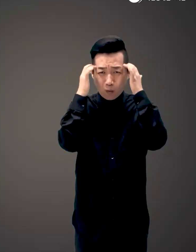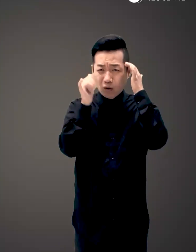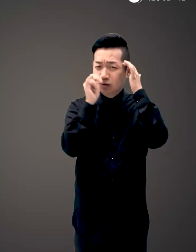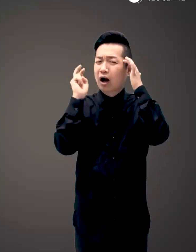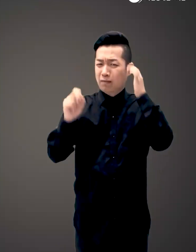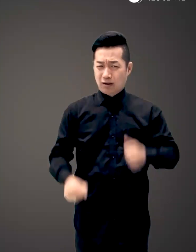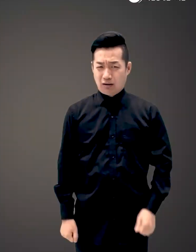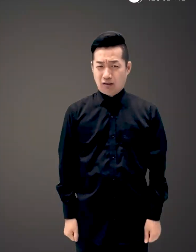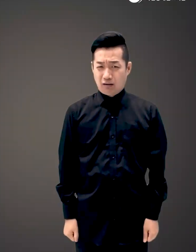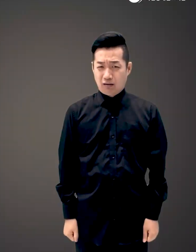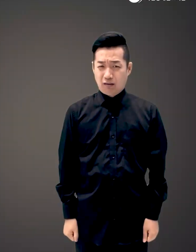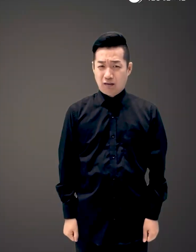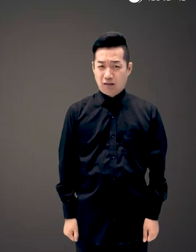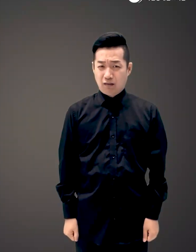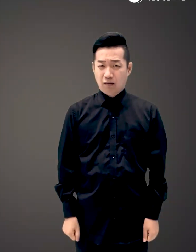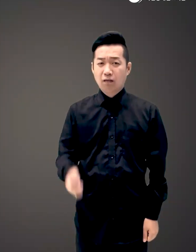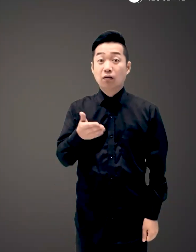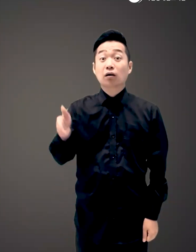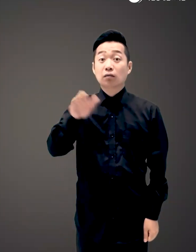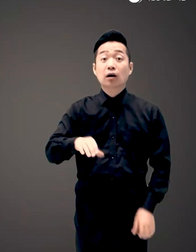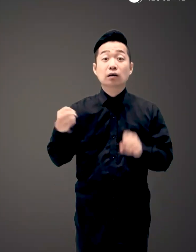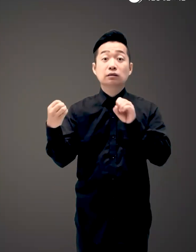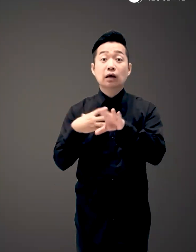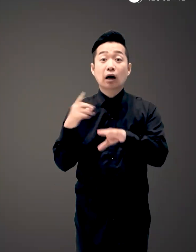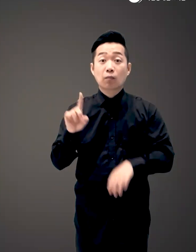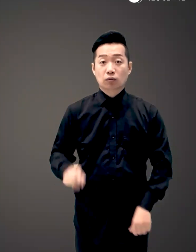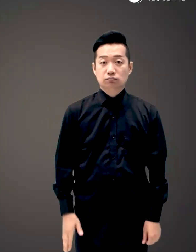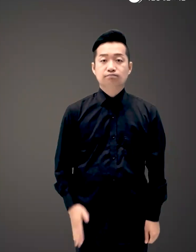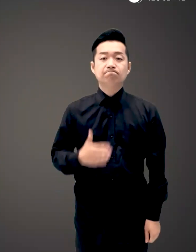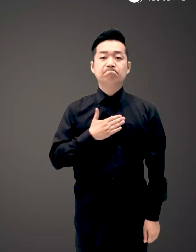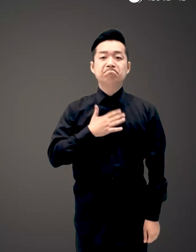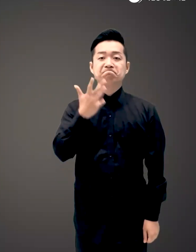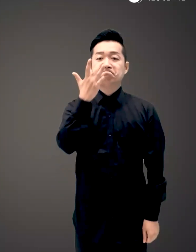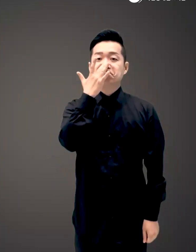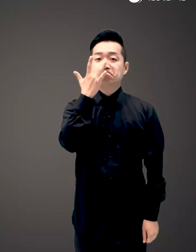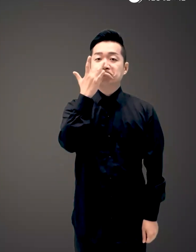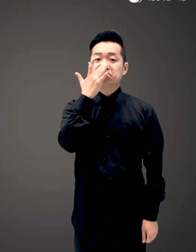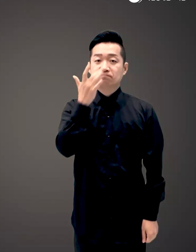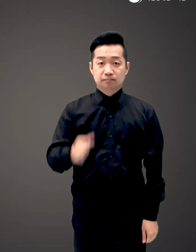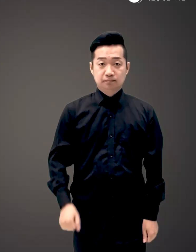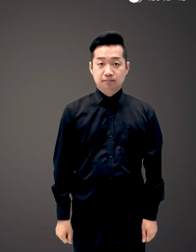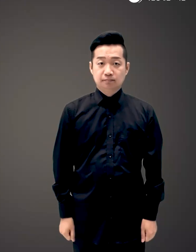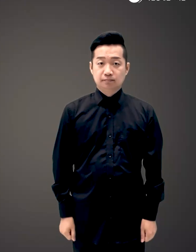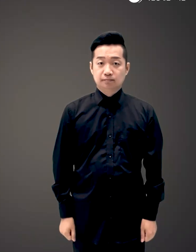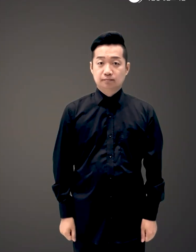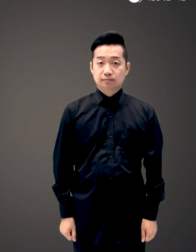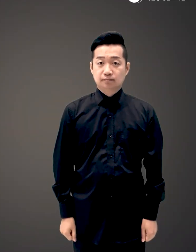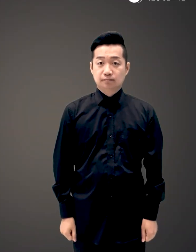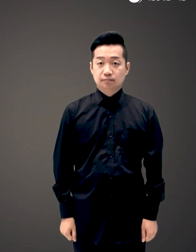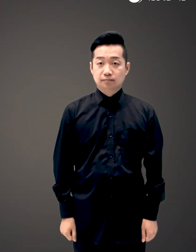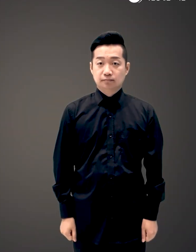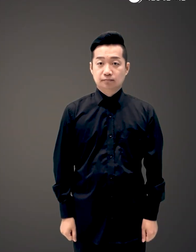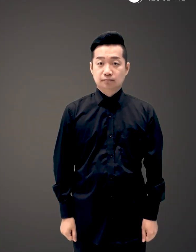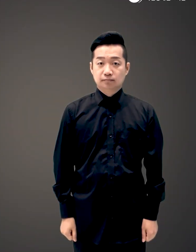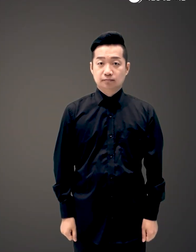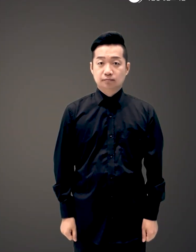사진을 볼 때. 그런데 이런 대답을 해요. 나는 아무렇지도 않다.